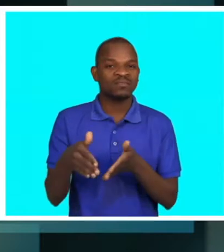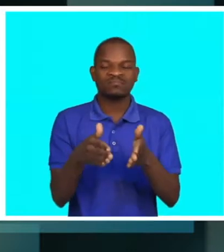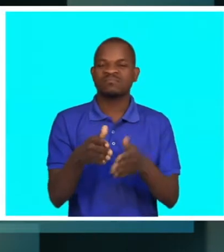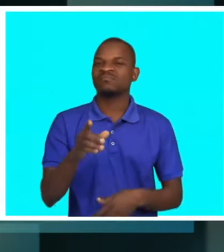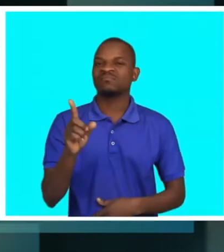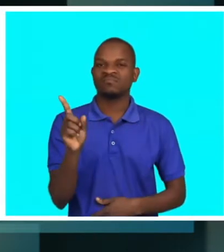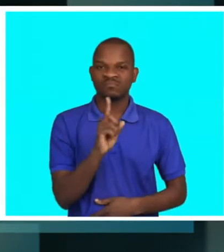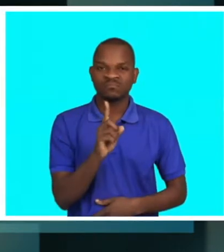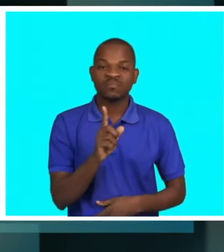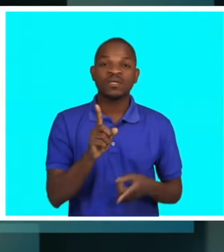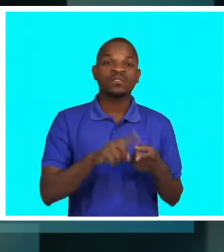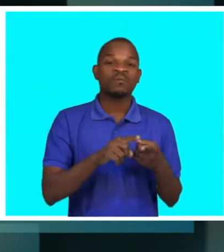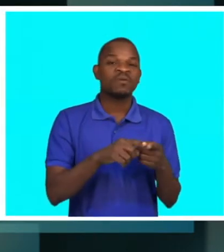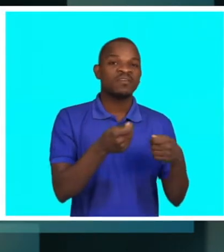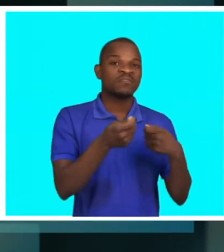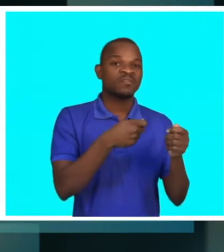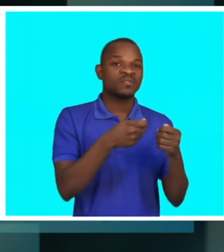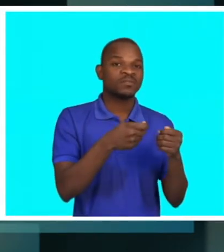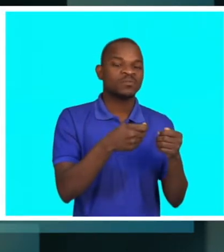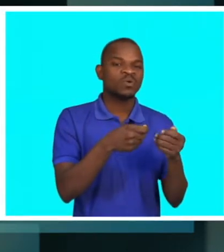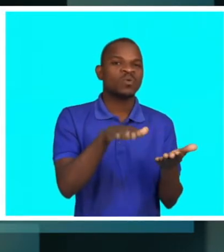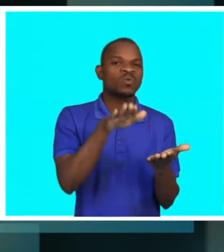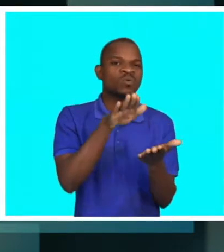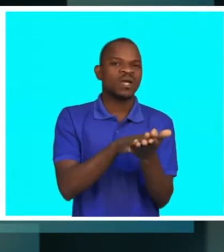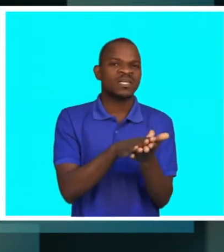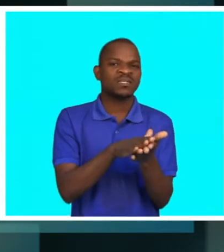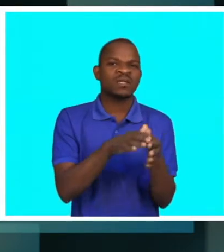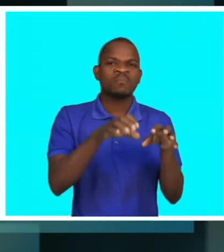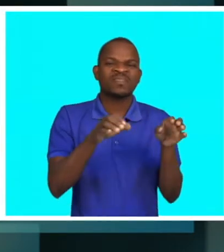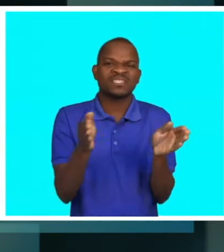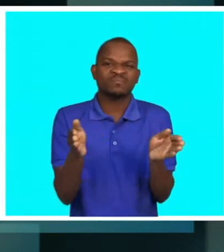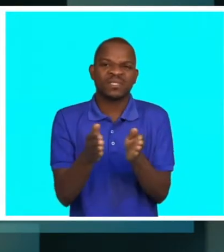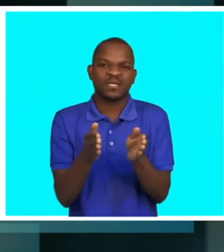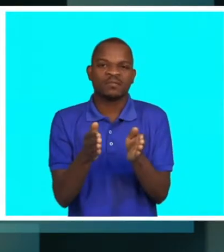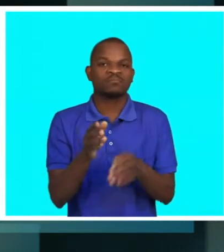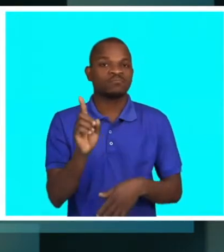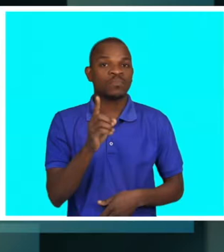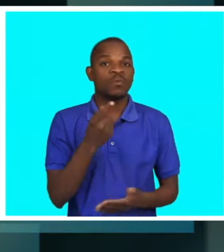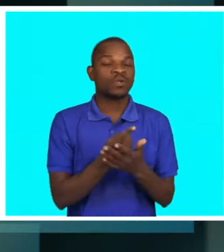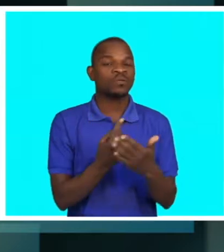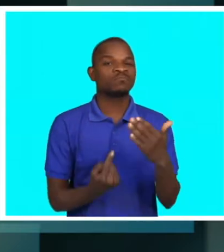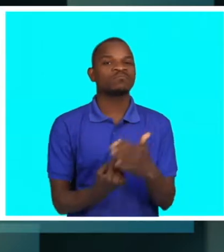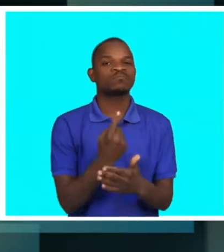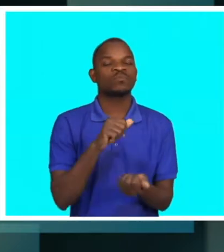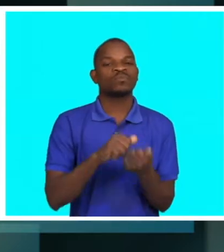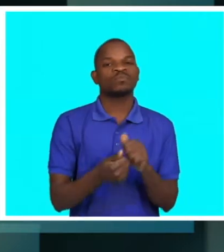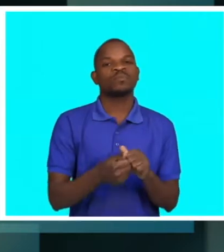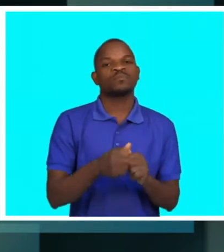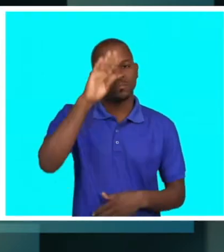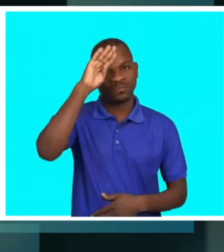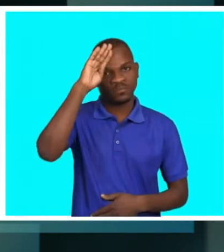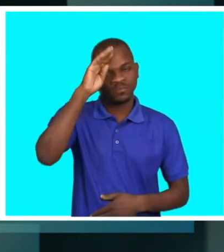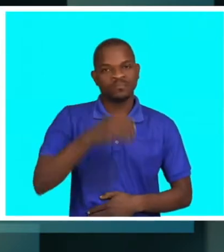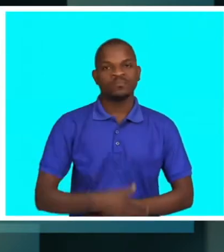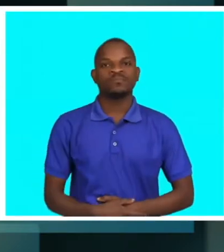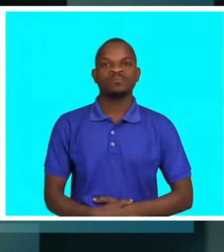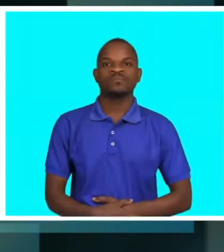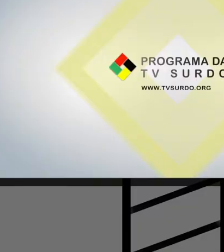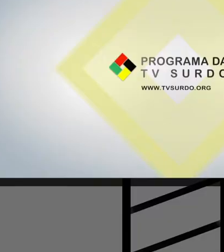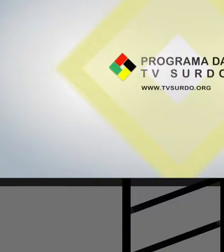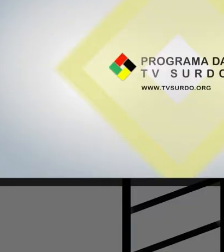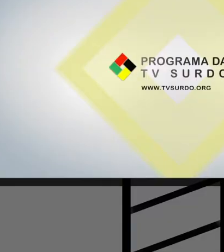drenagem, que não consumam peixe vendido principalmente naqueles bazarinhos. Porque esse peixe está